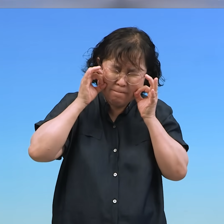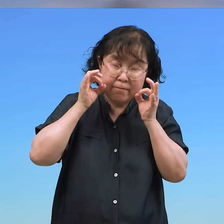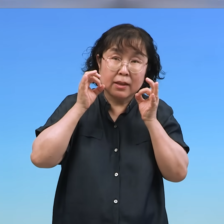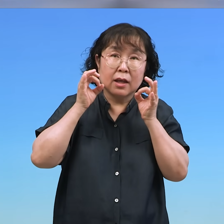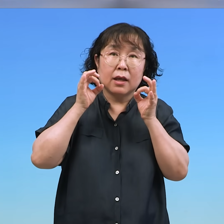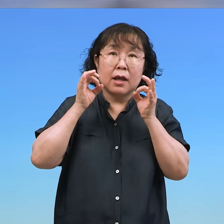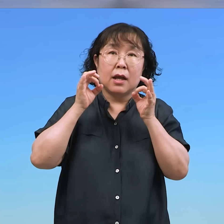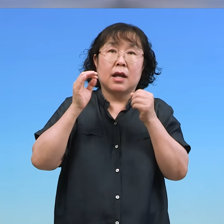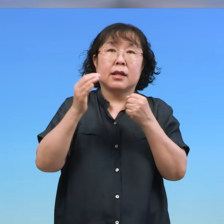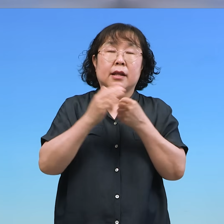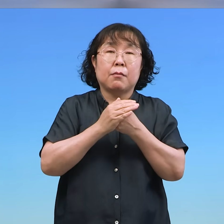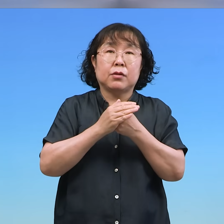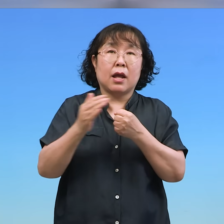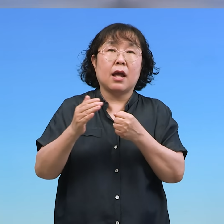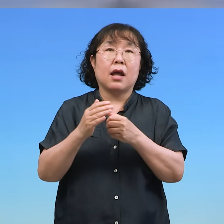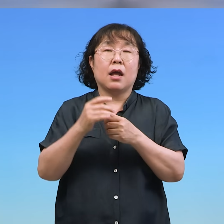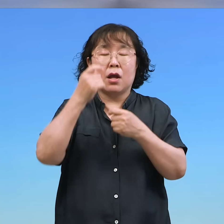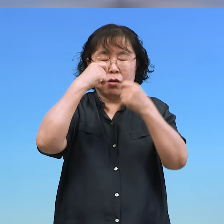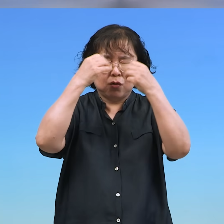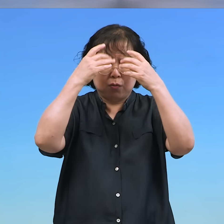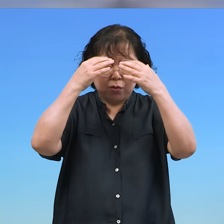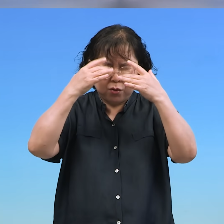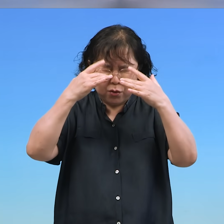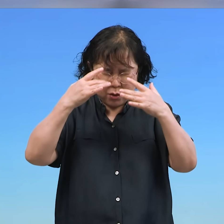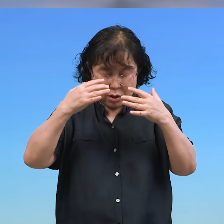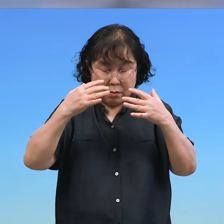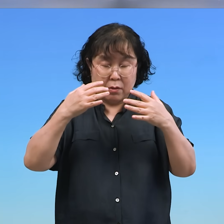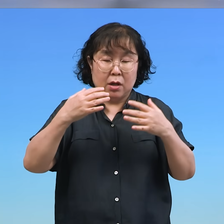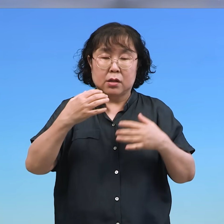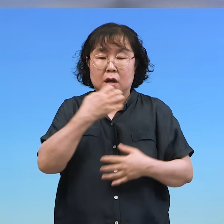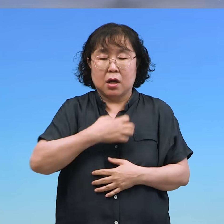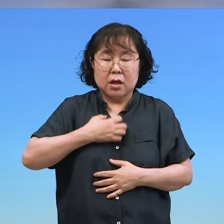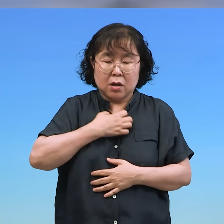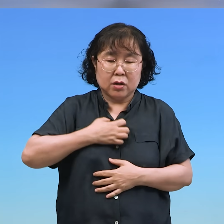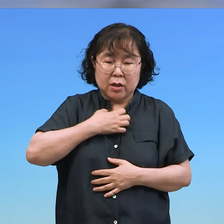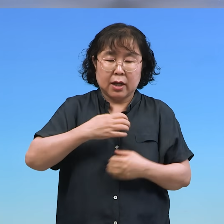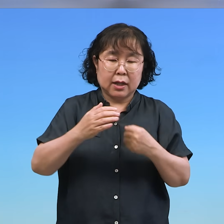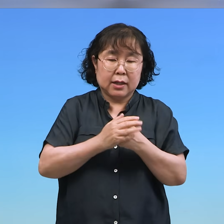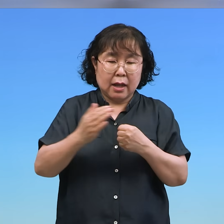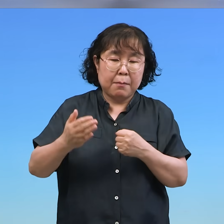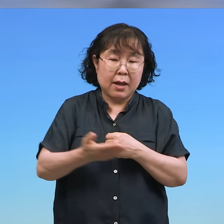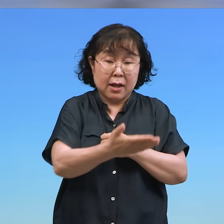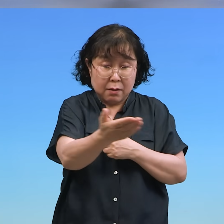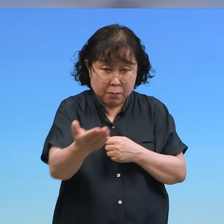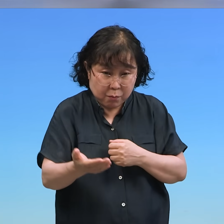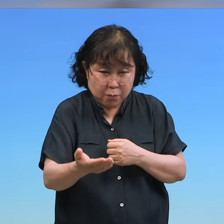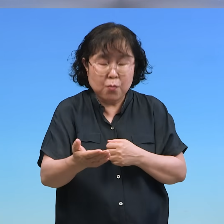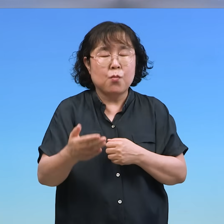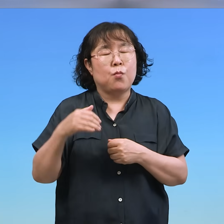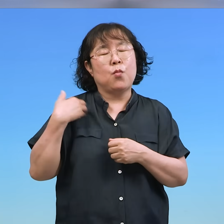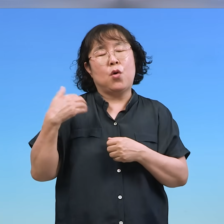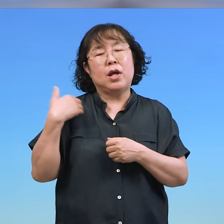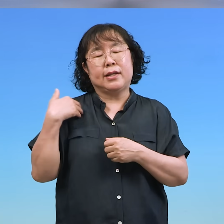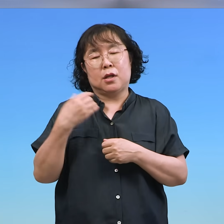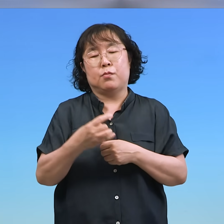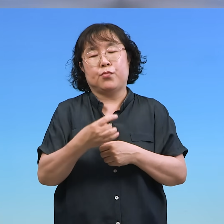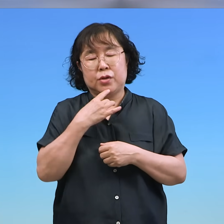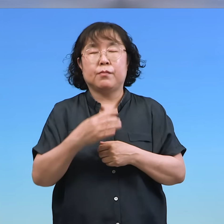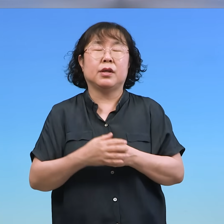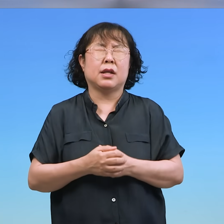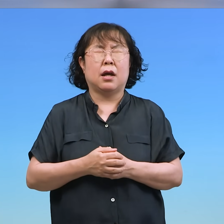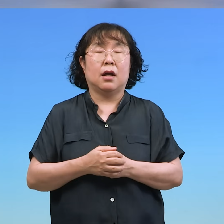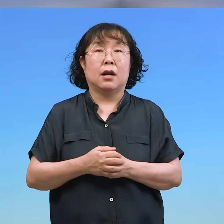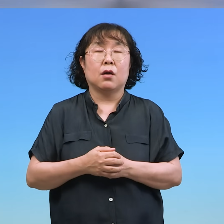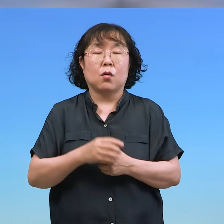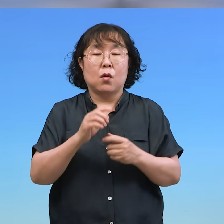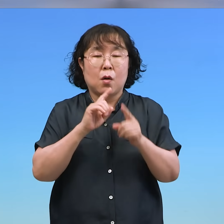그 아들, 딸 일어나기 전까지 눈물을 쏟으면서 걱정했기 때문에 모르고 넘어갔을 뿐이에요. 그 얘기를